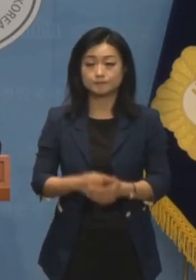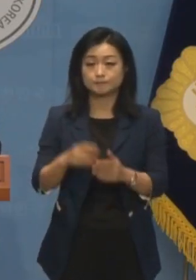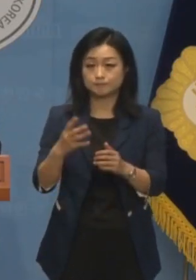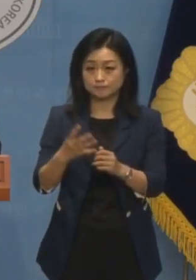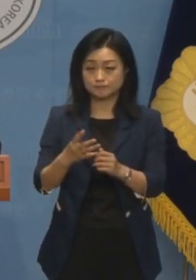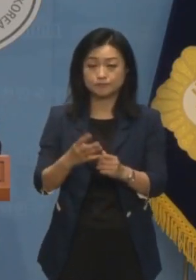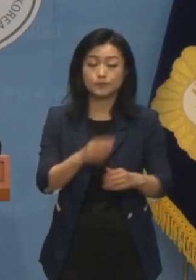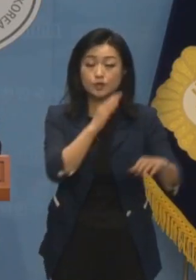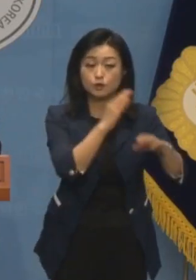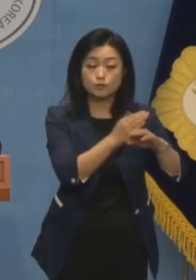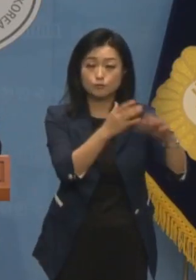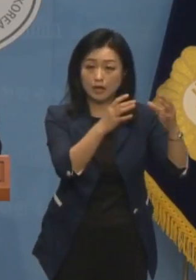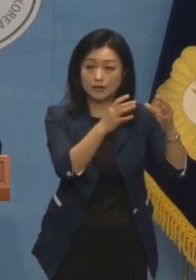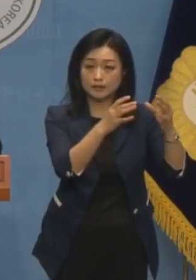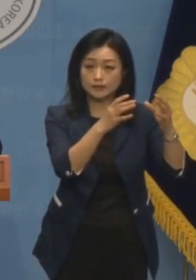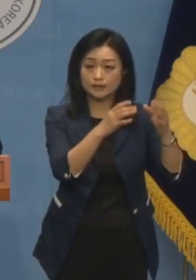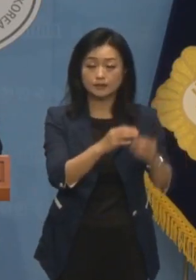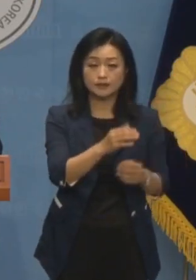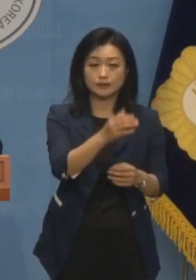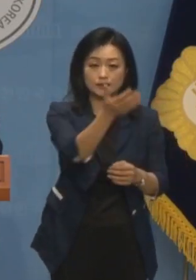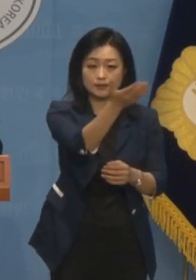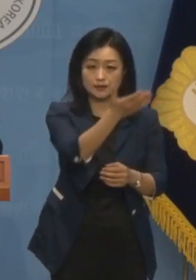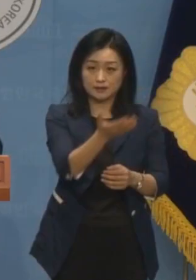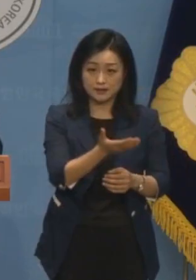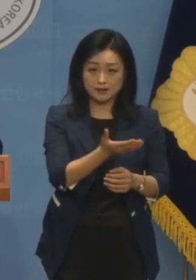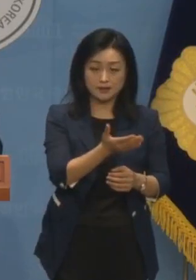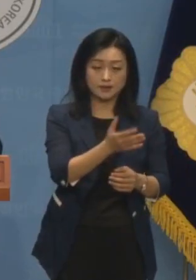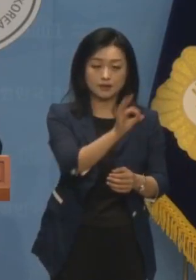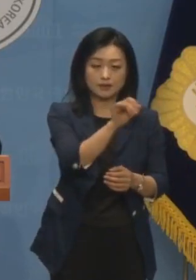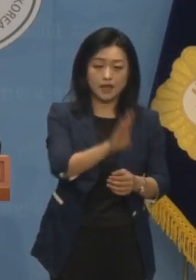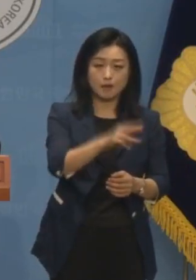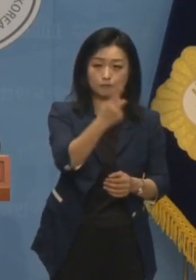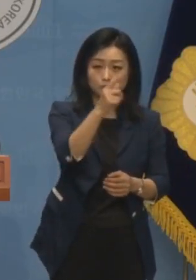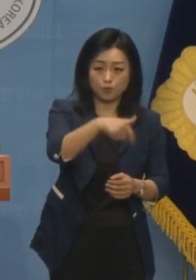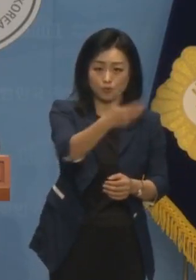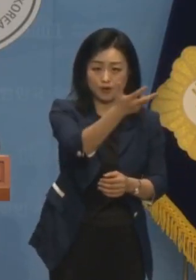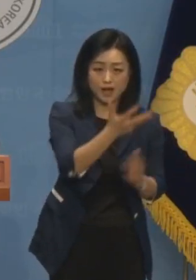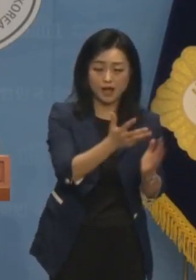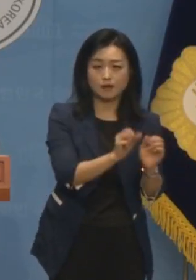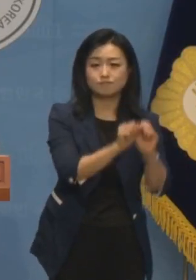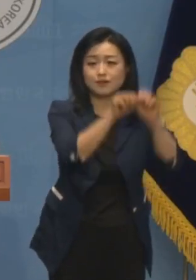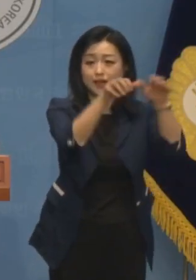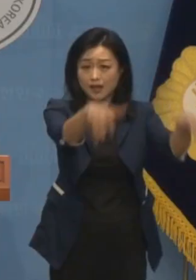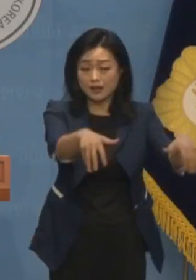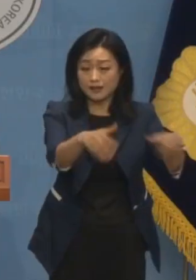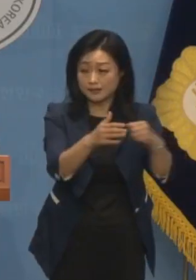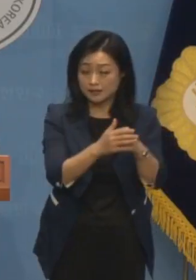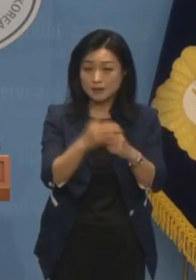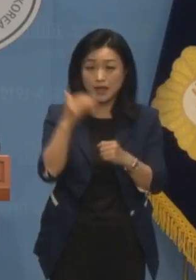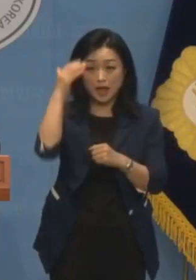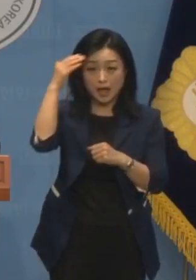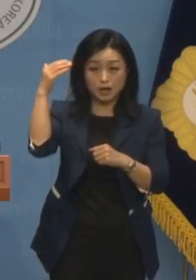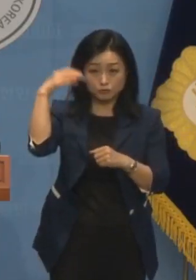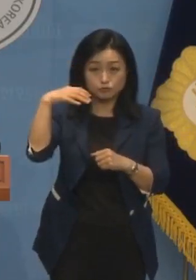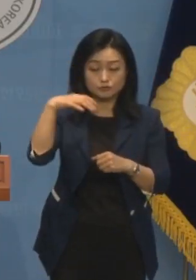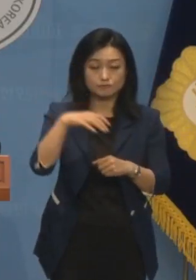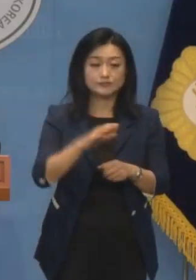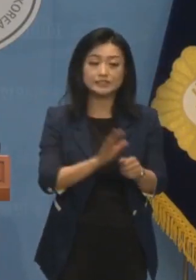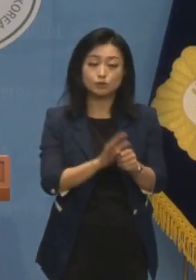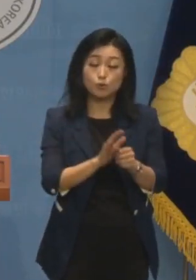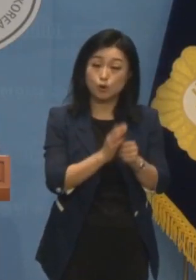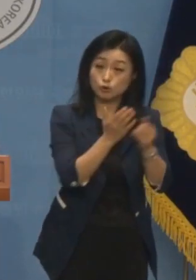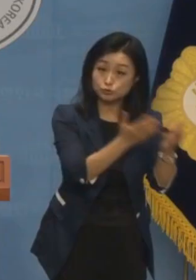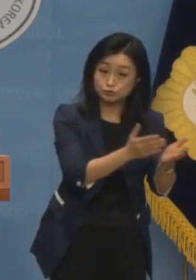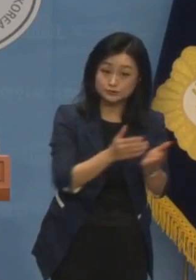마지막으로 최근 북한의 압록강 범람으로 인한 홍수 피해에 대해 윤석열 정부가 대북 지원을 제안한 것은